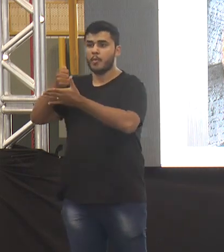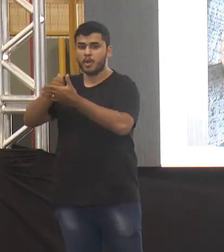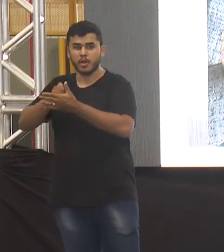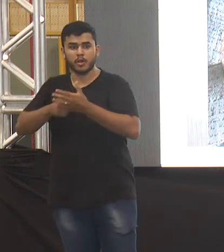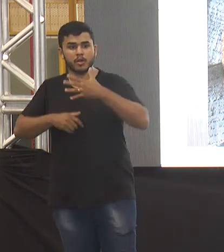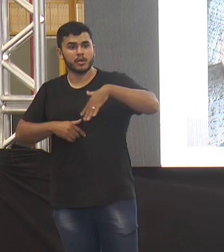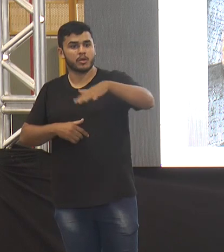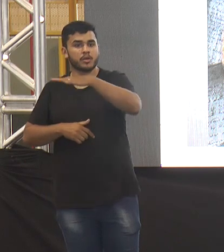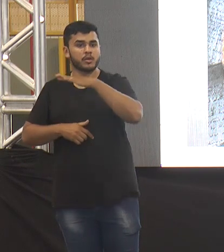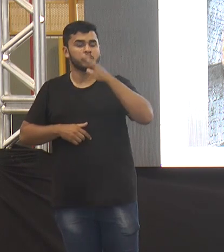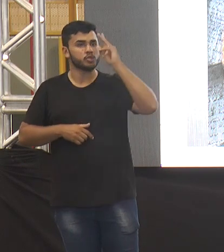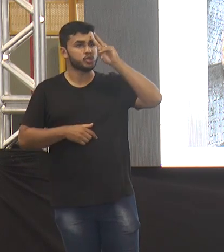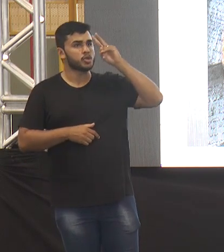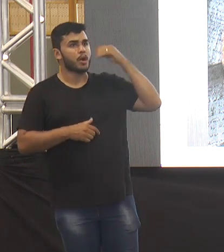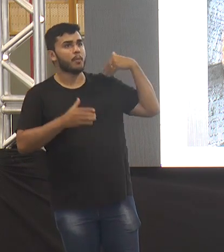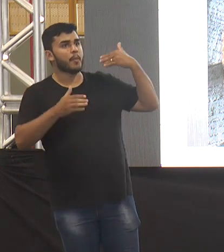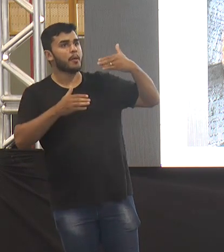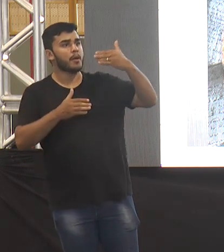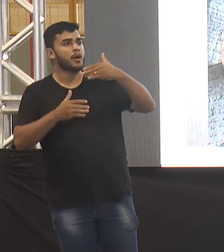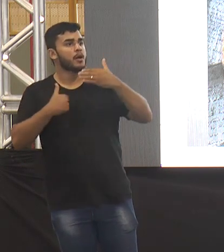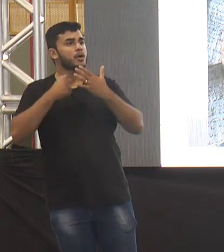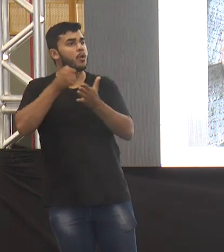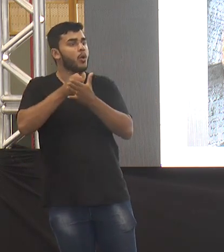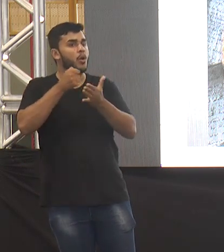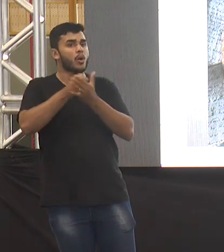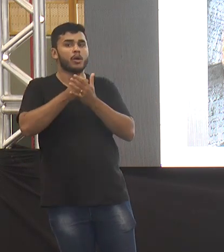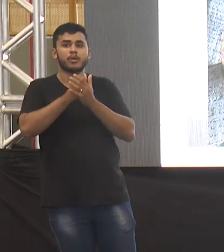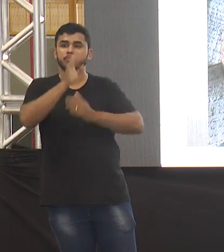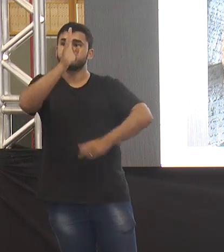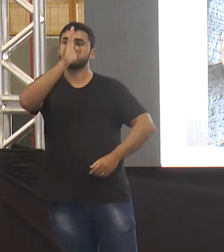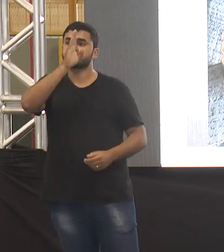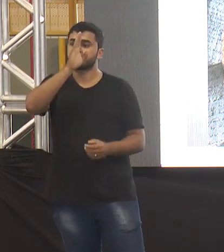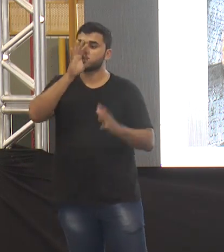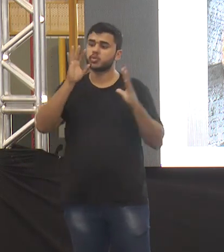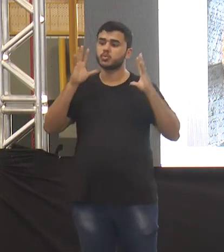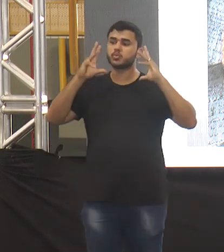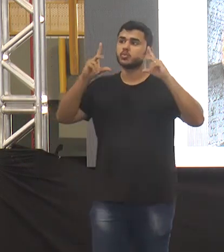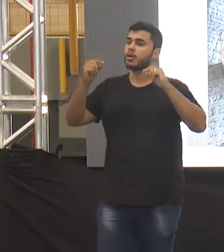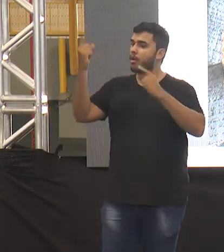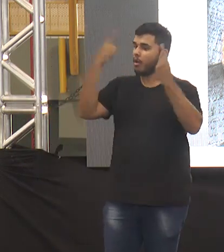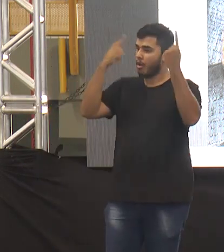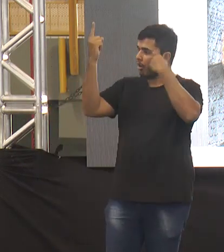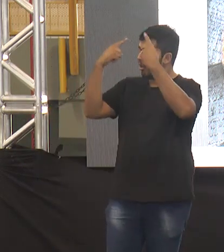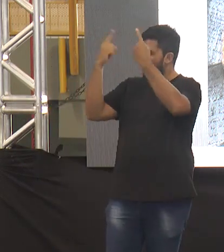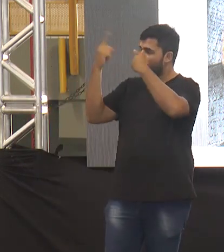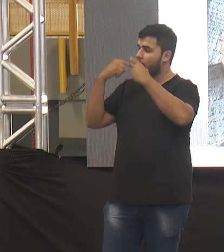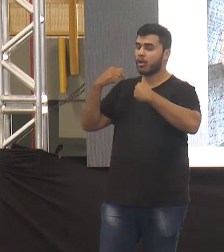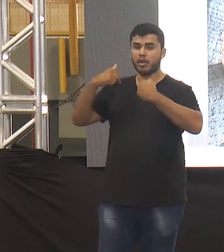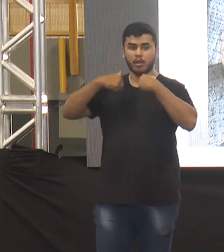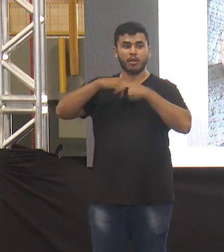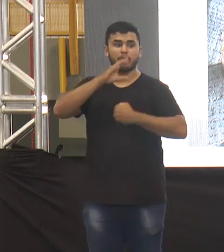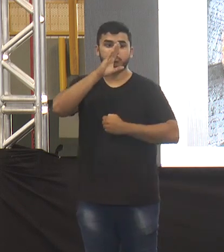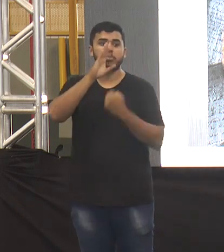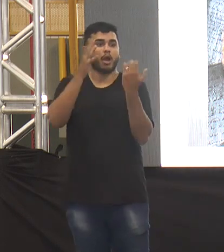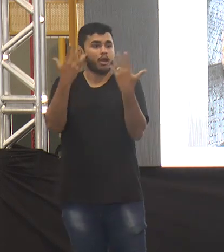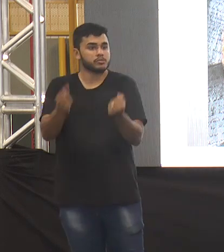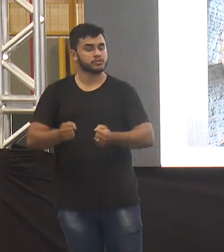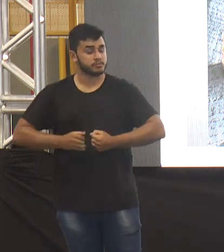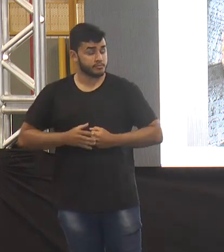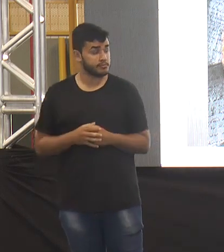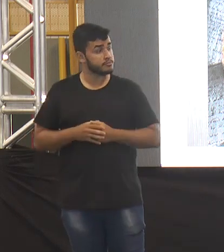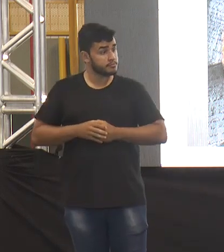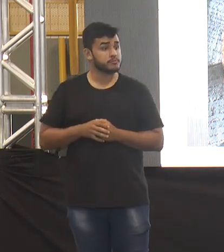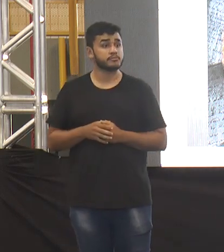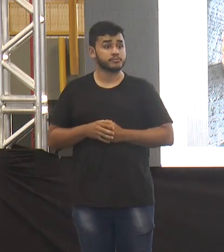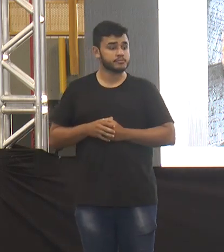imposição do contexto histórico. Como se nós fôssemos meros fantoches nas mãos desses elementos. É uma